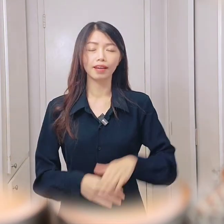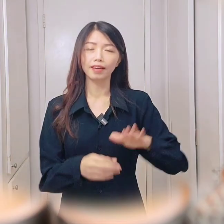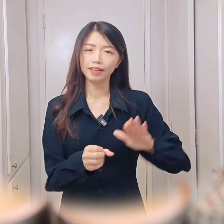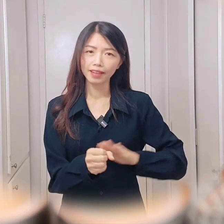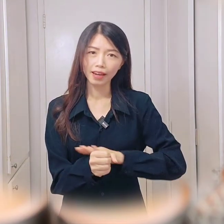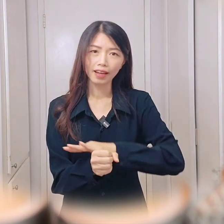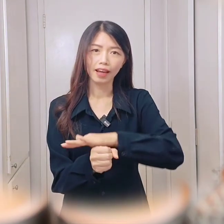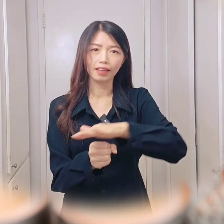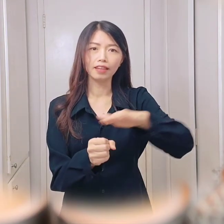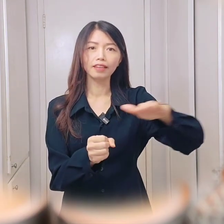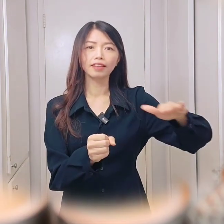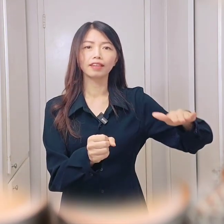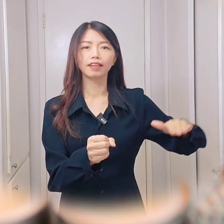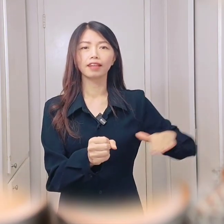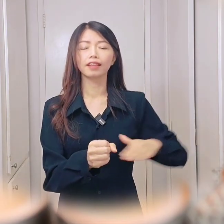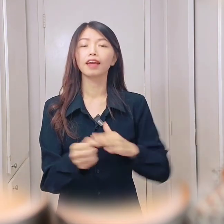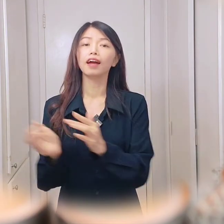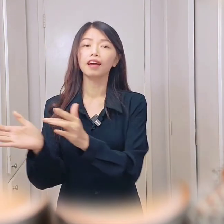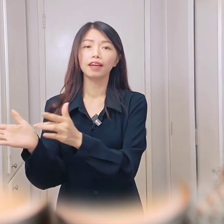뜻입니다. 사랑하는